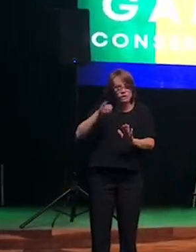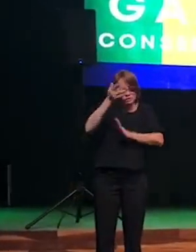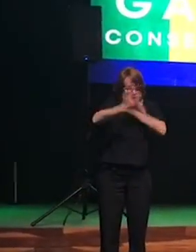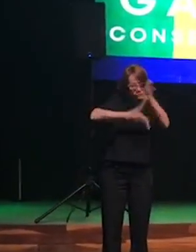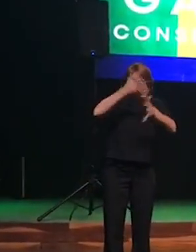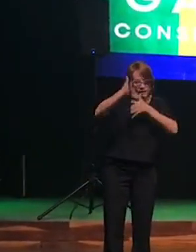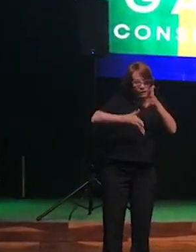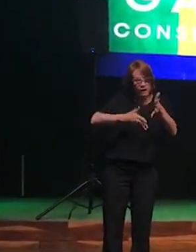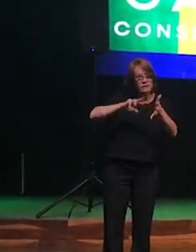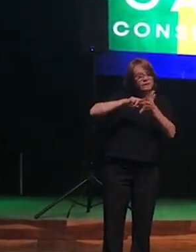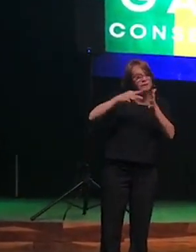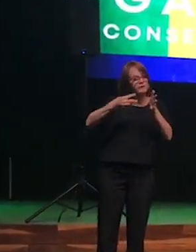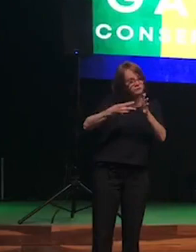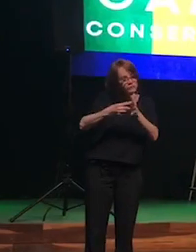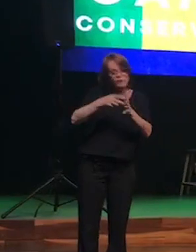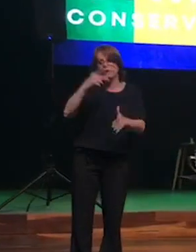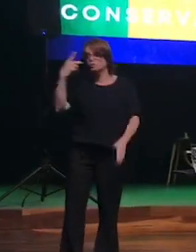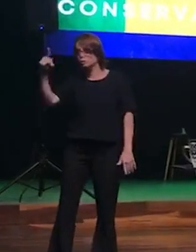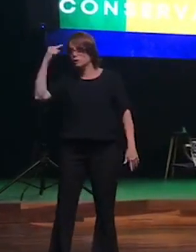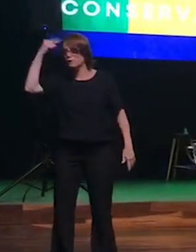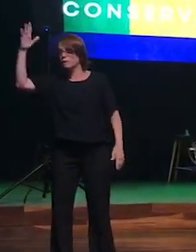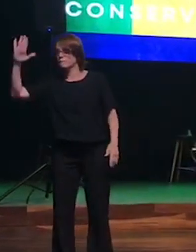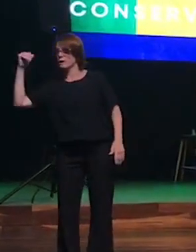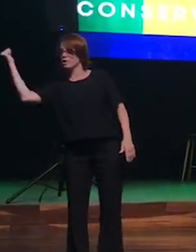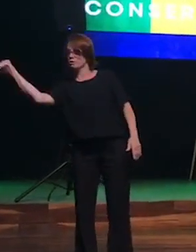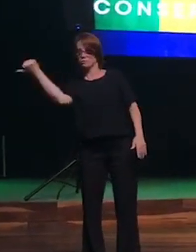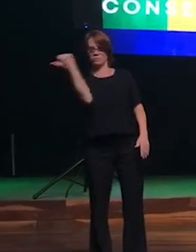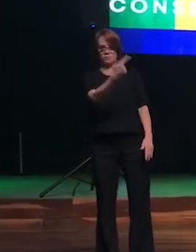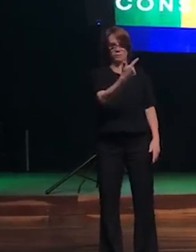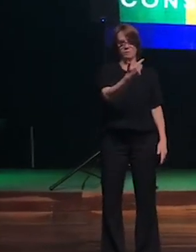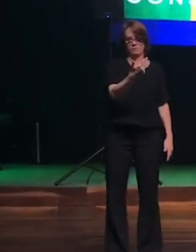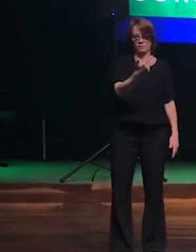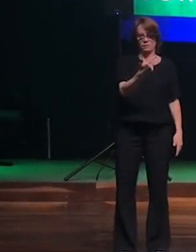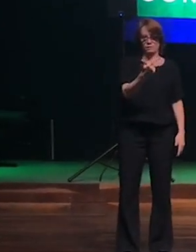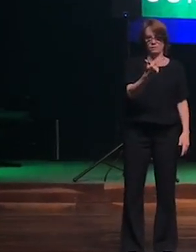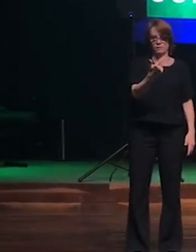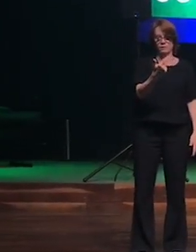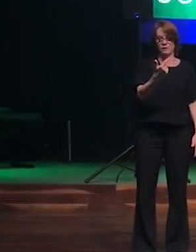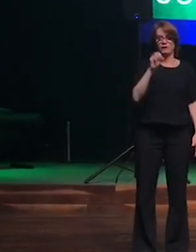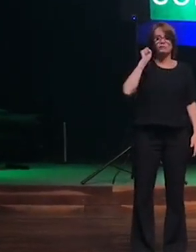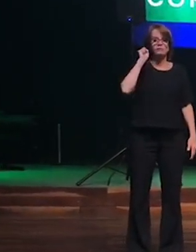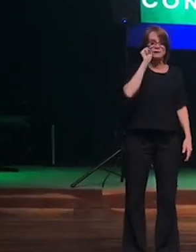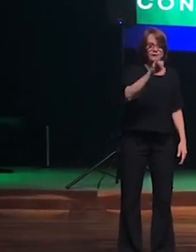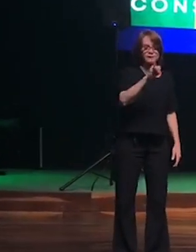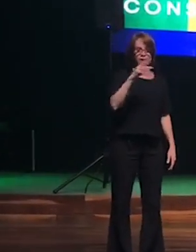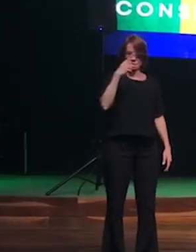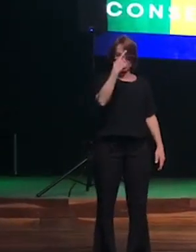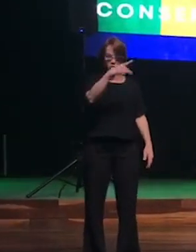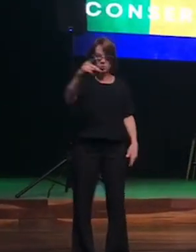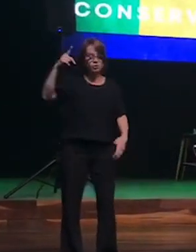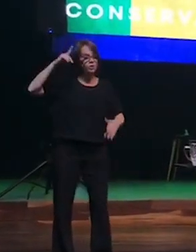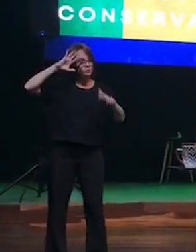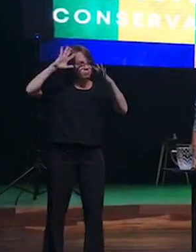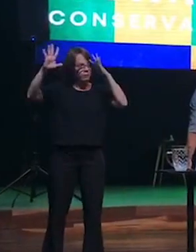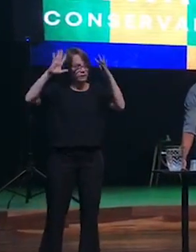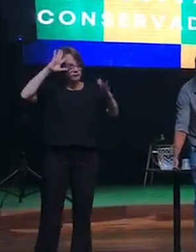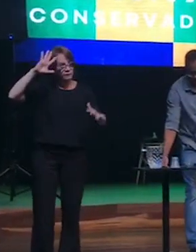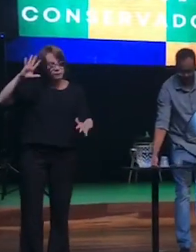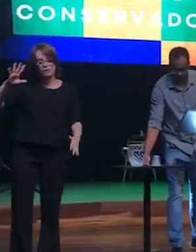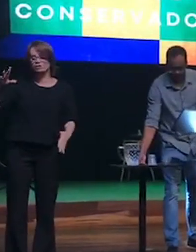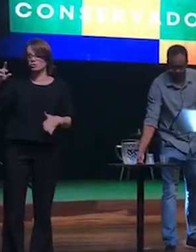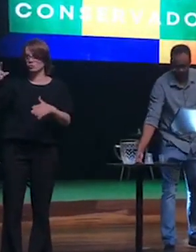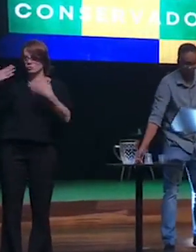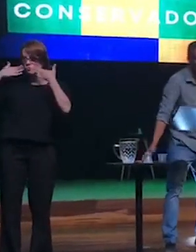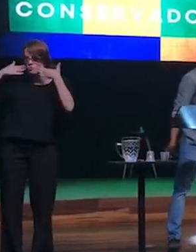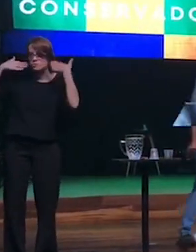dele. Exatamente. E que as suas ideias, se expostas, convencerão mais do que as